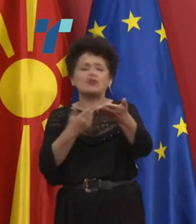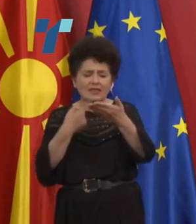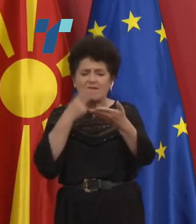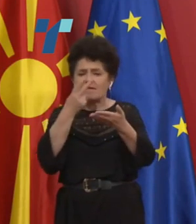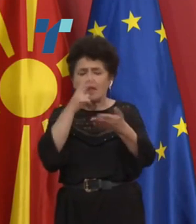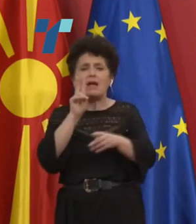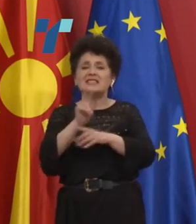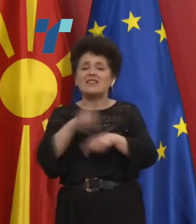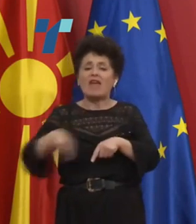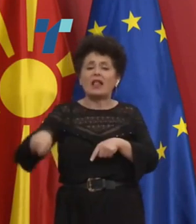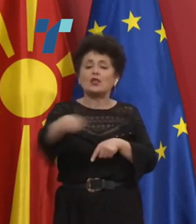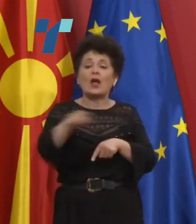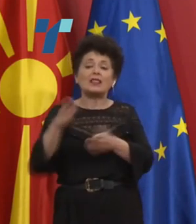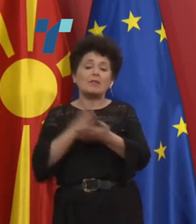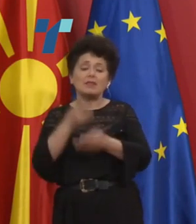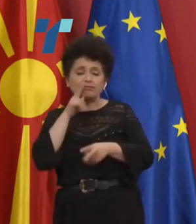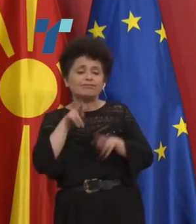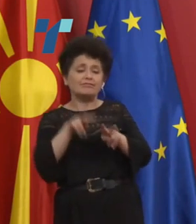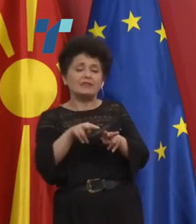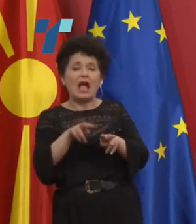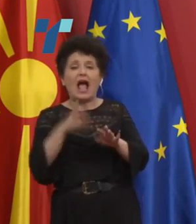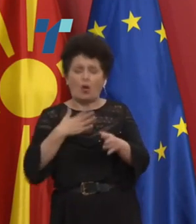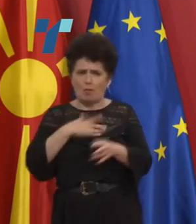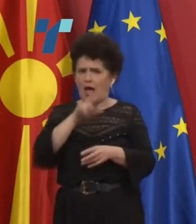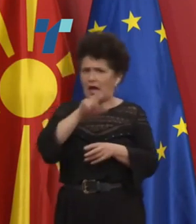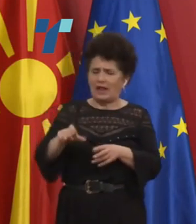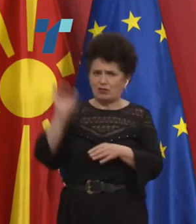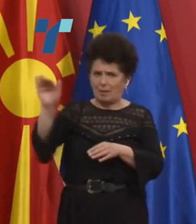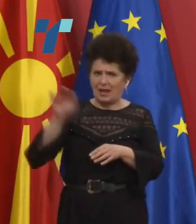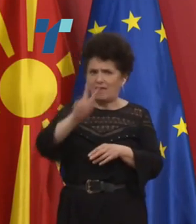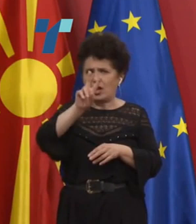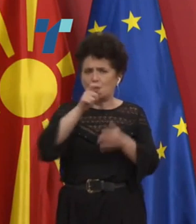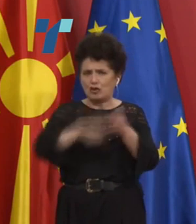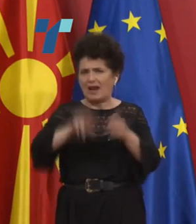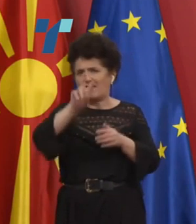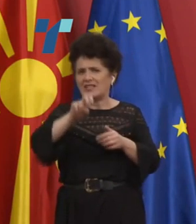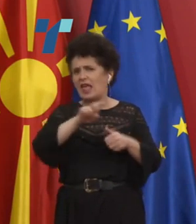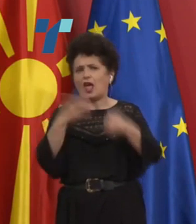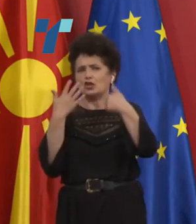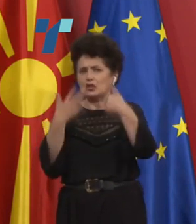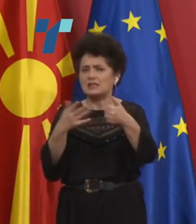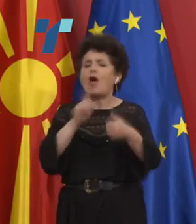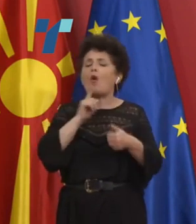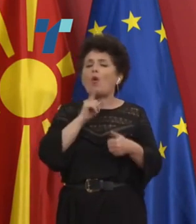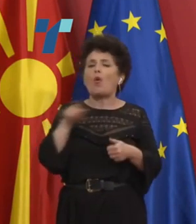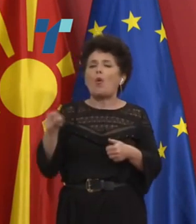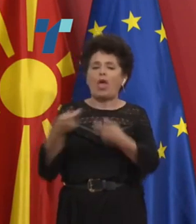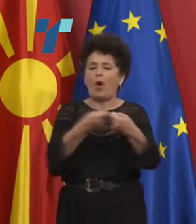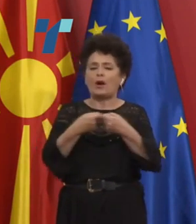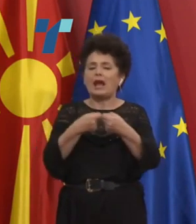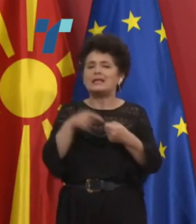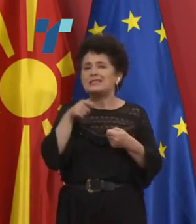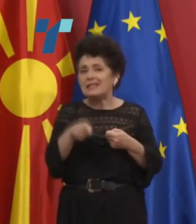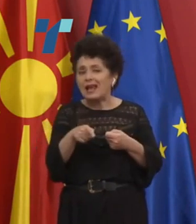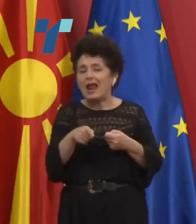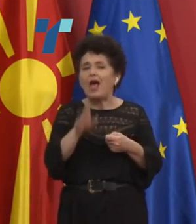како сведоци во случај кога ќе се поднесе кривична пријава по член 206 на оној кој што го организира,